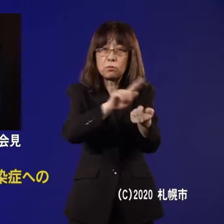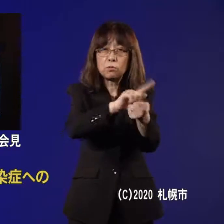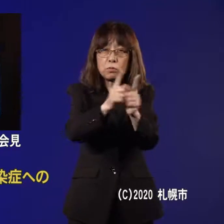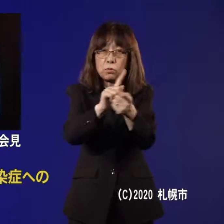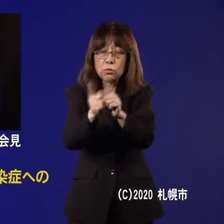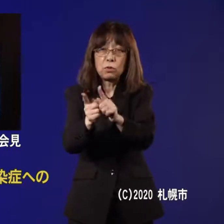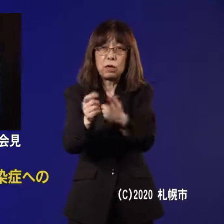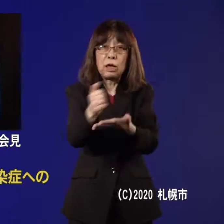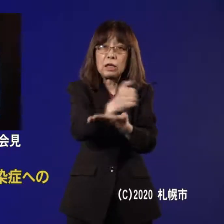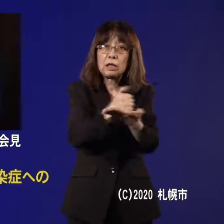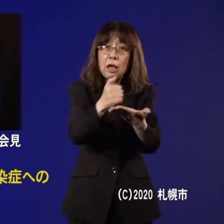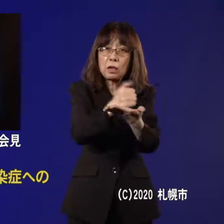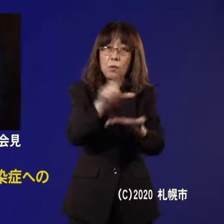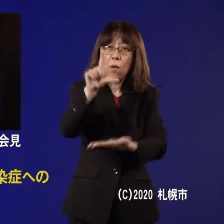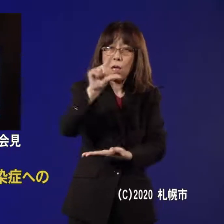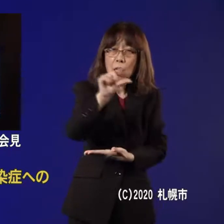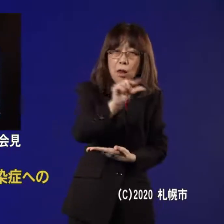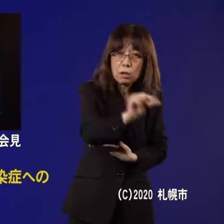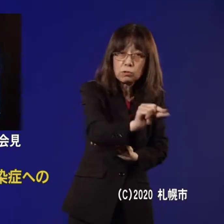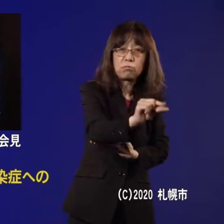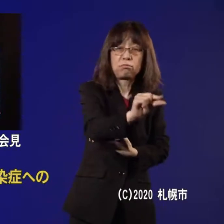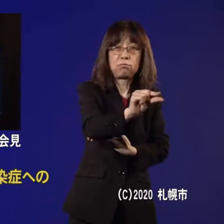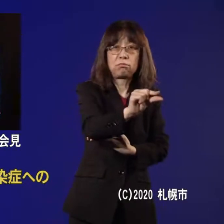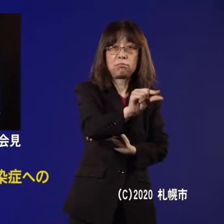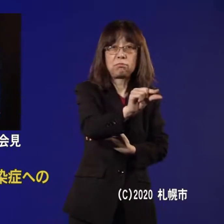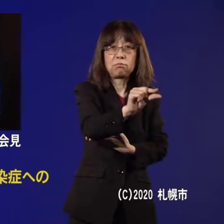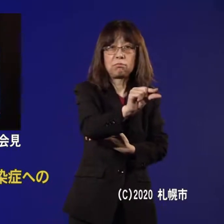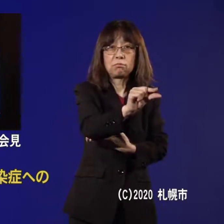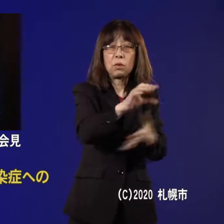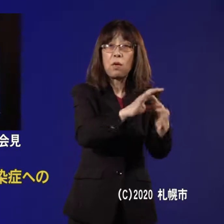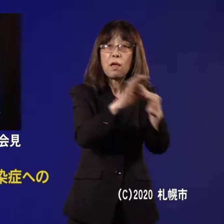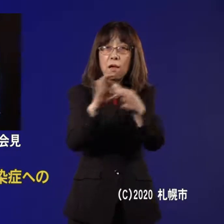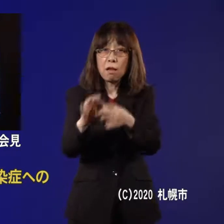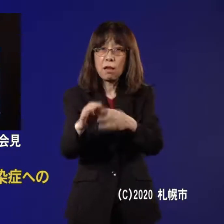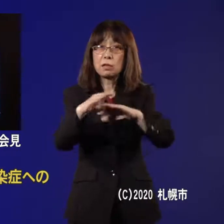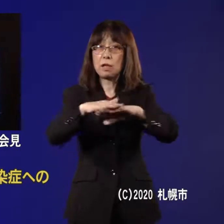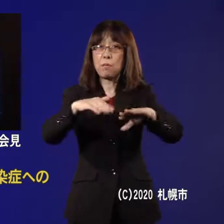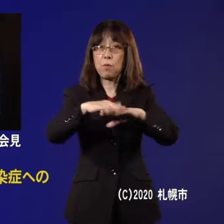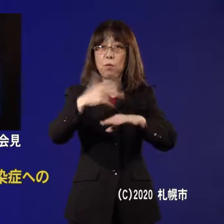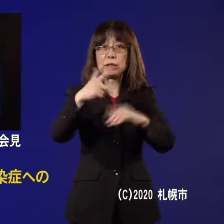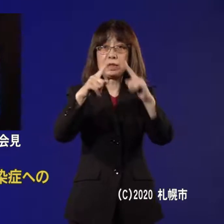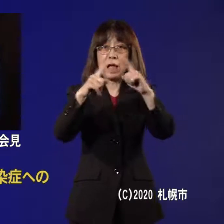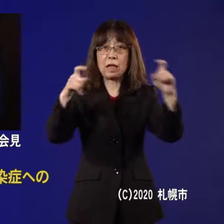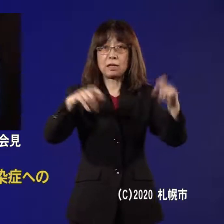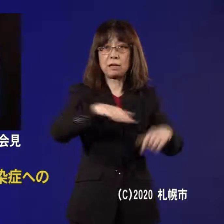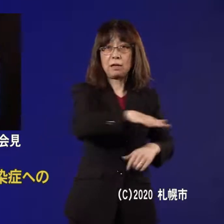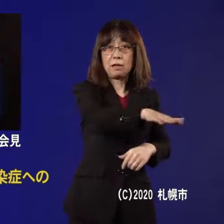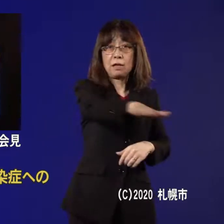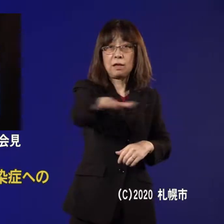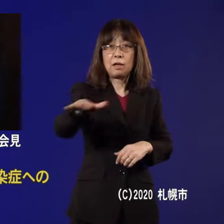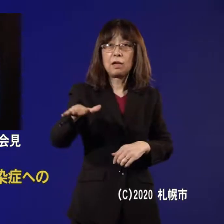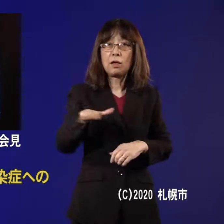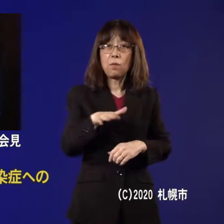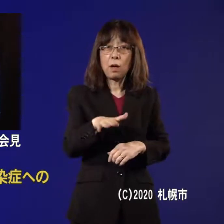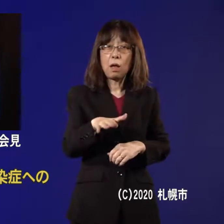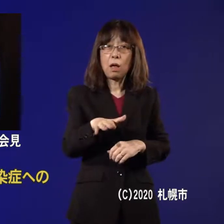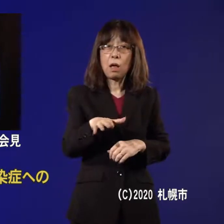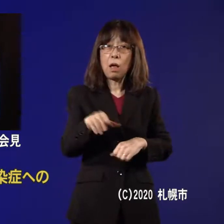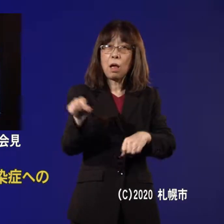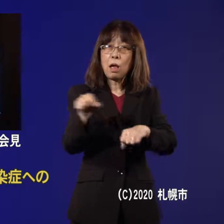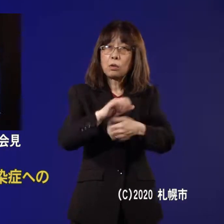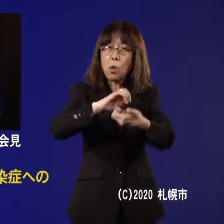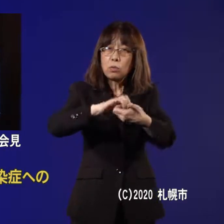減らすということ、それから、特に札幌市内におきましては特定でき